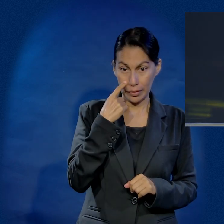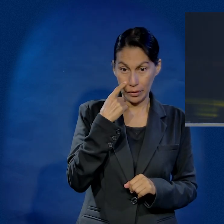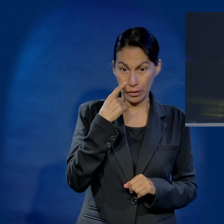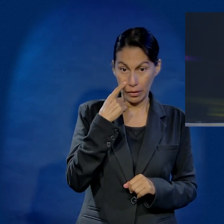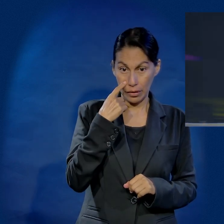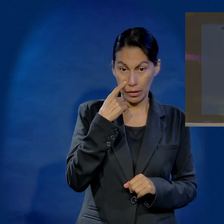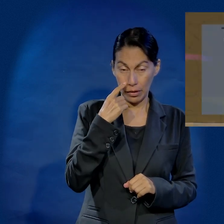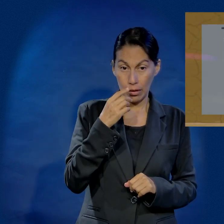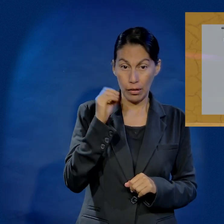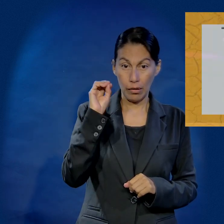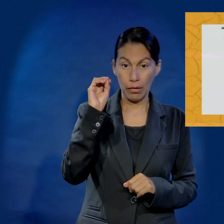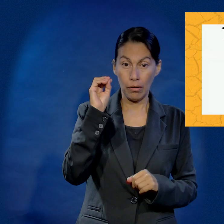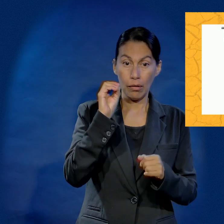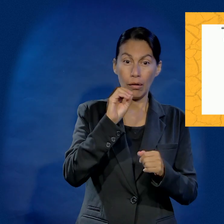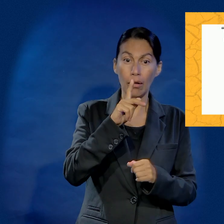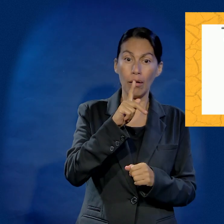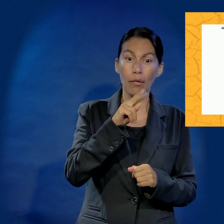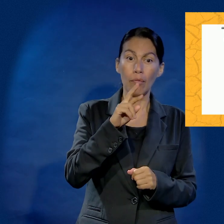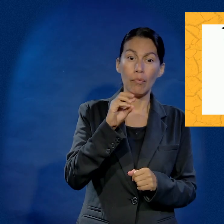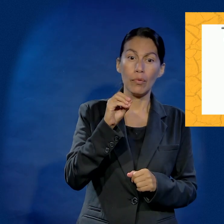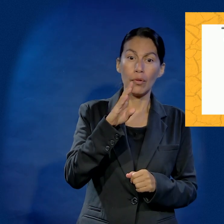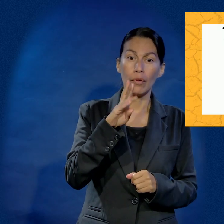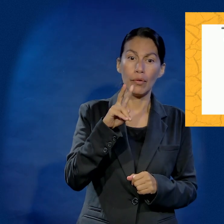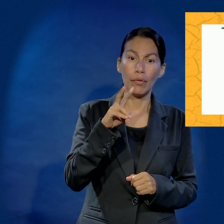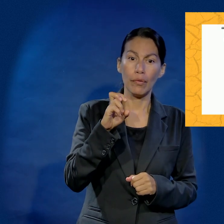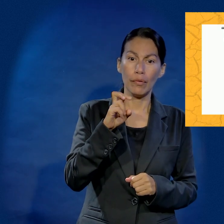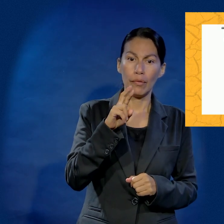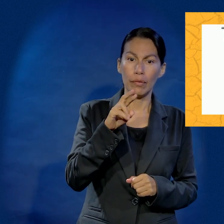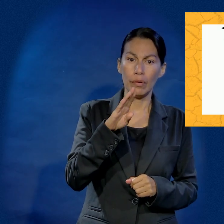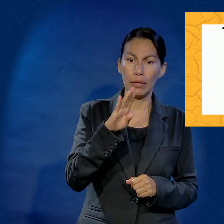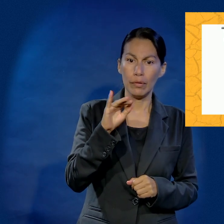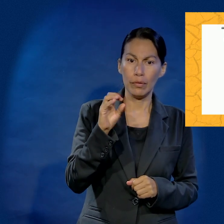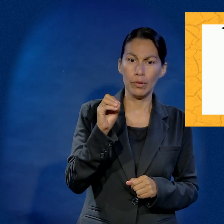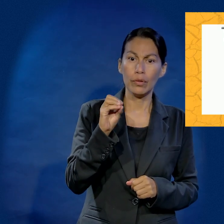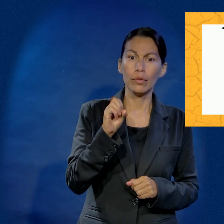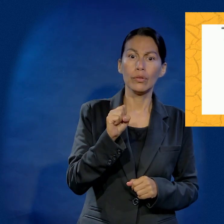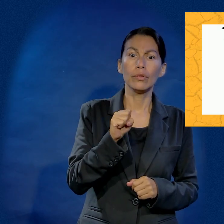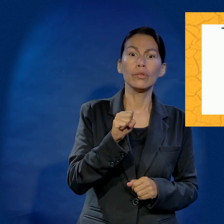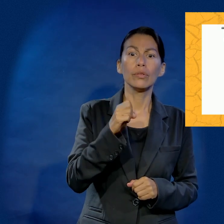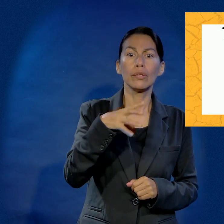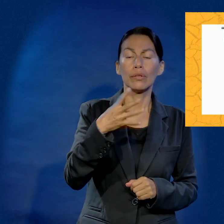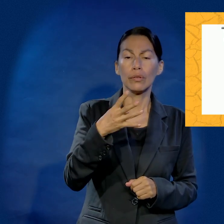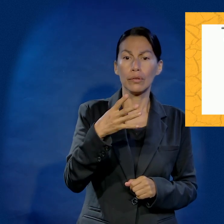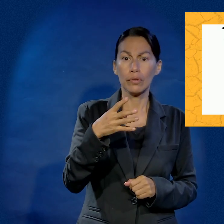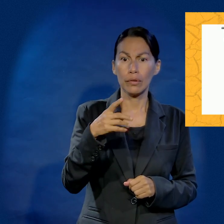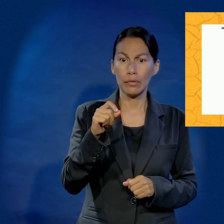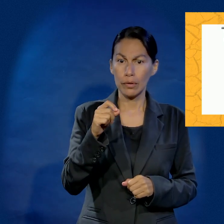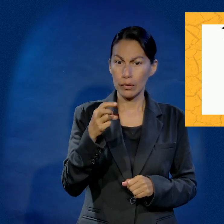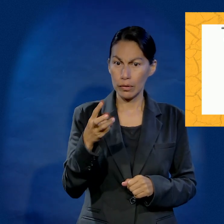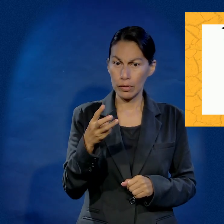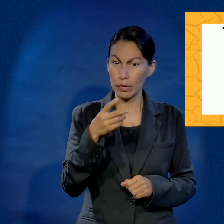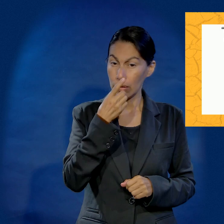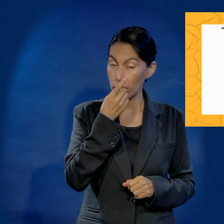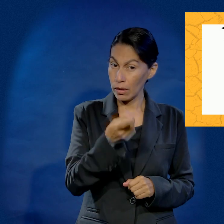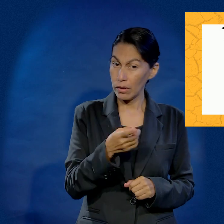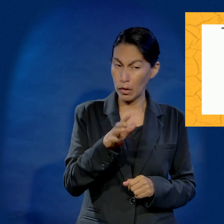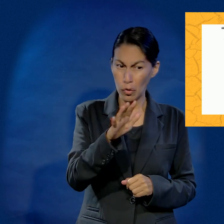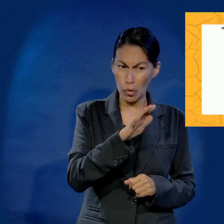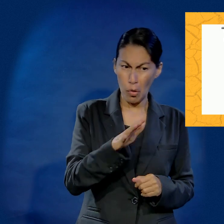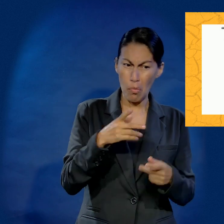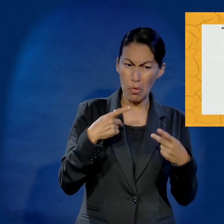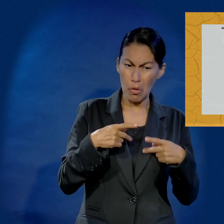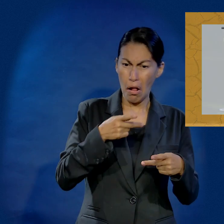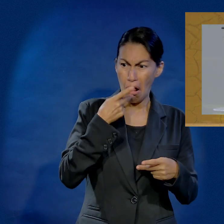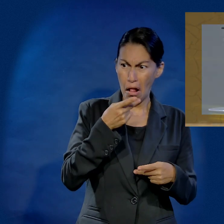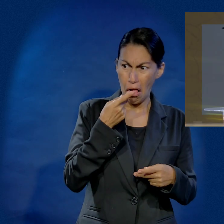Proverbios 14:23. En todo trabajo hay ganancia, pero el vano hablar, solo pobreza. Los amigos que yo tuve